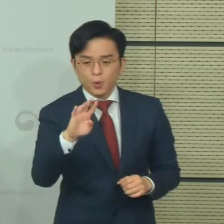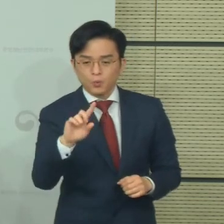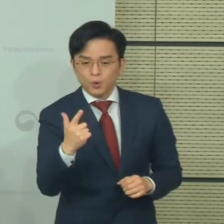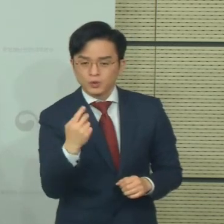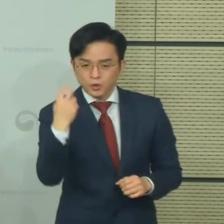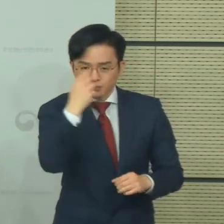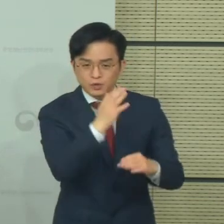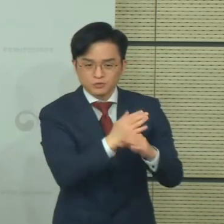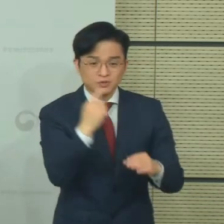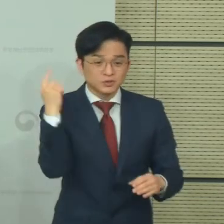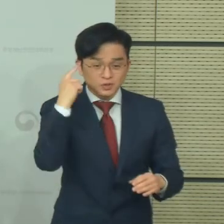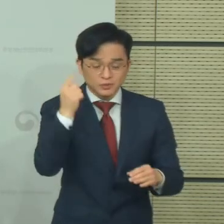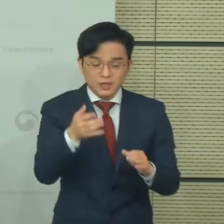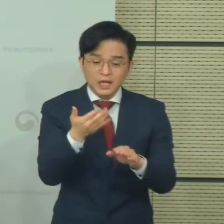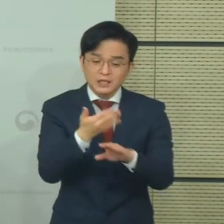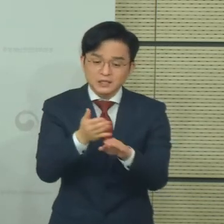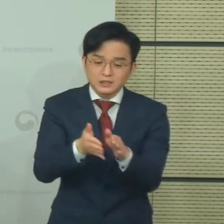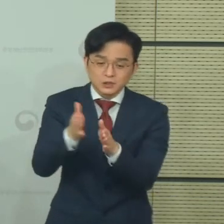있는지 궁금합니다.